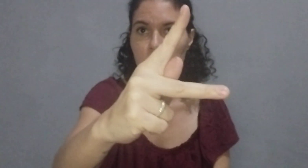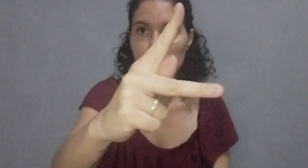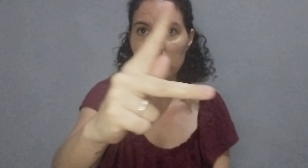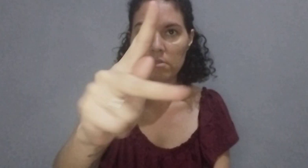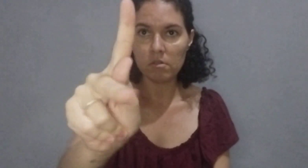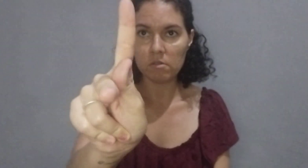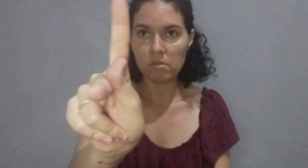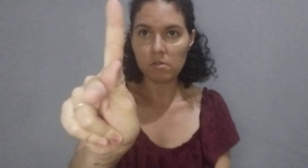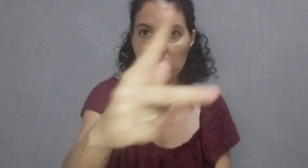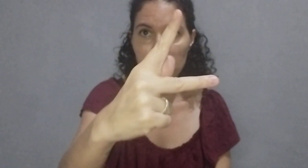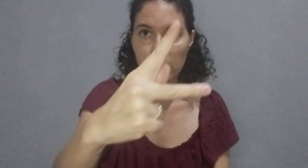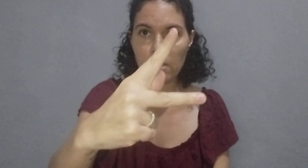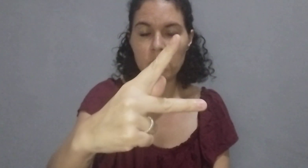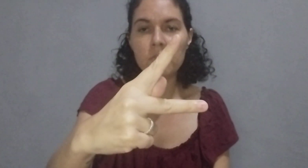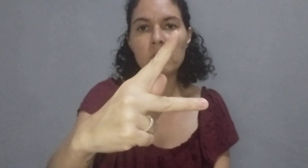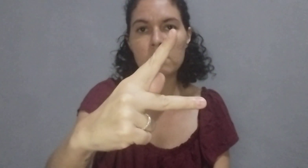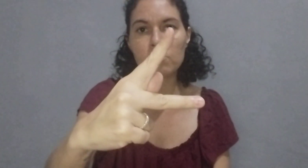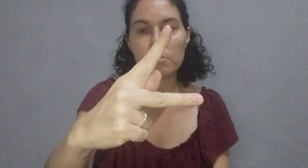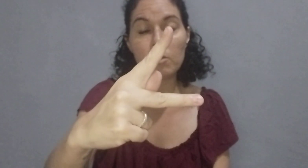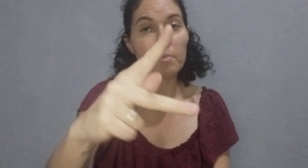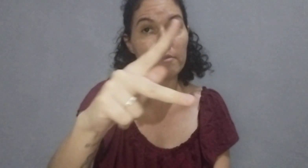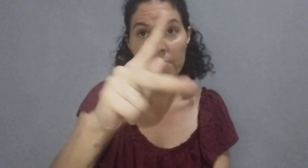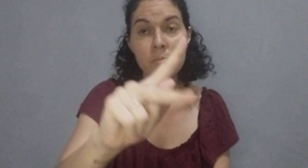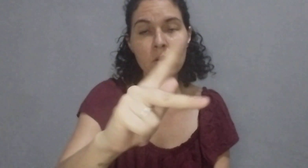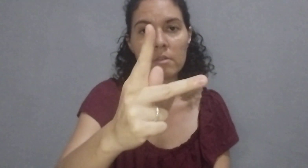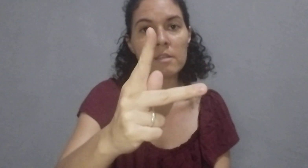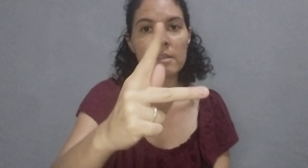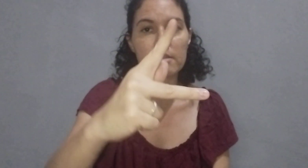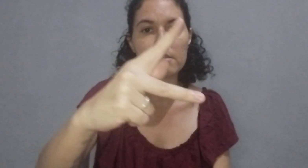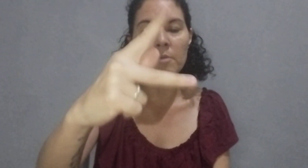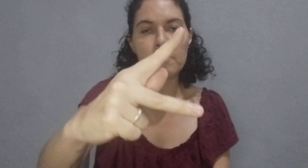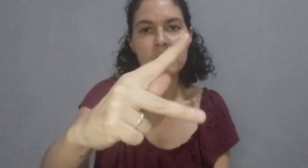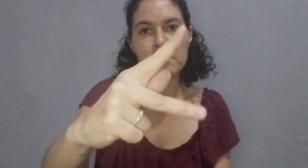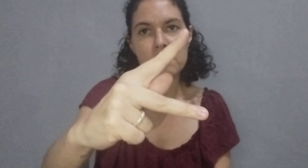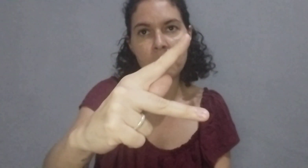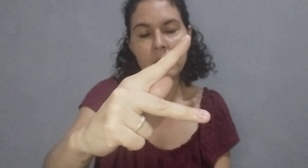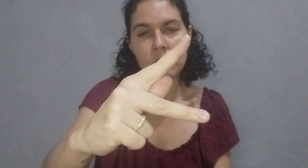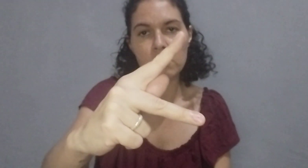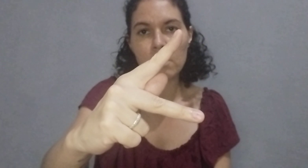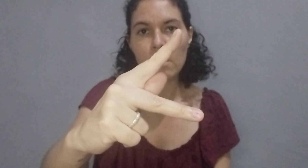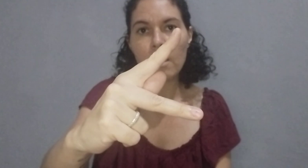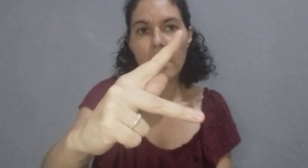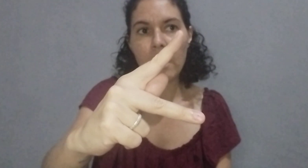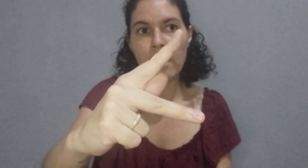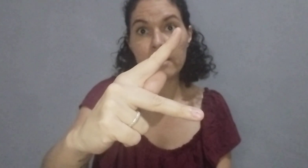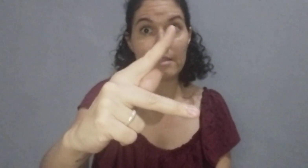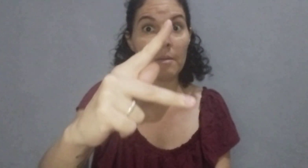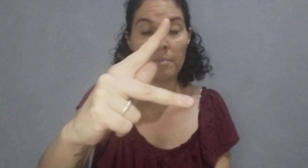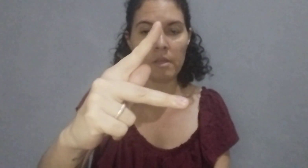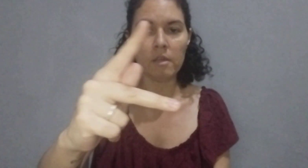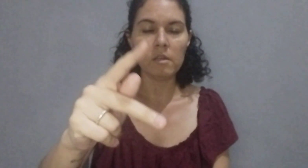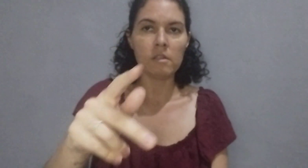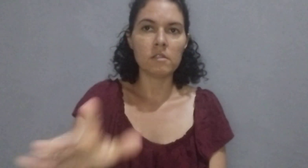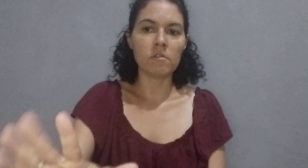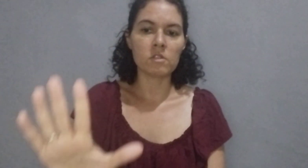vendo? Isso aqui é a configuração de mão em P. Vai formar outras letras também, mas principalmente a letra P. Então, você